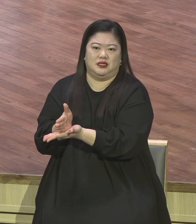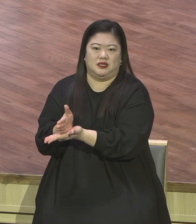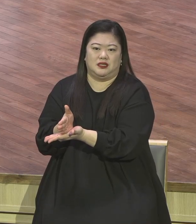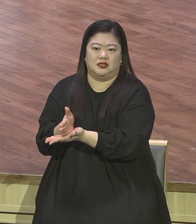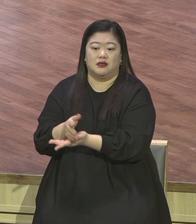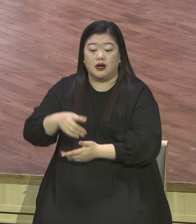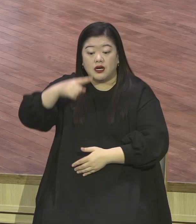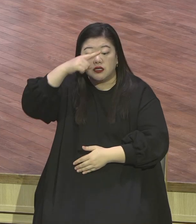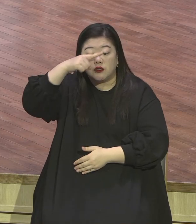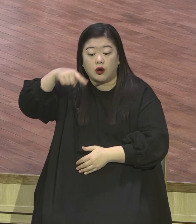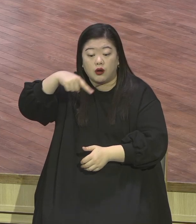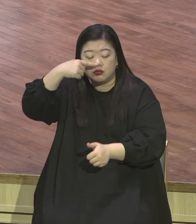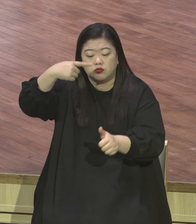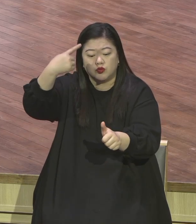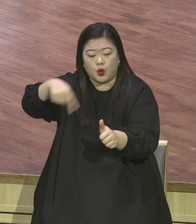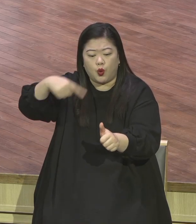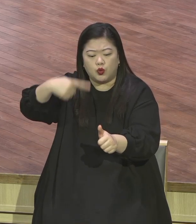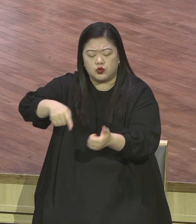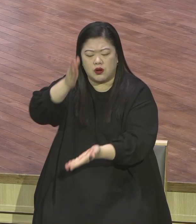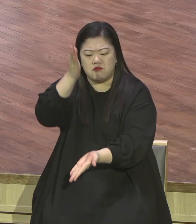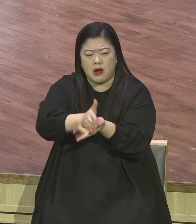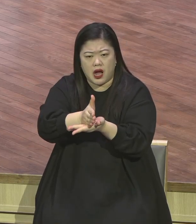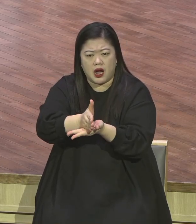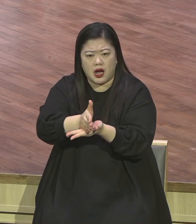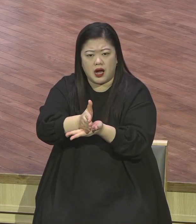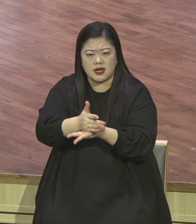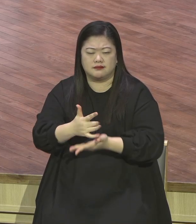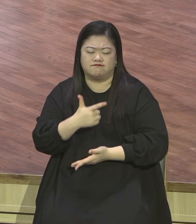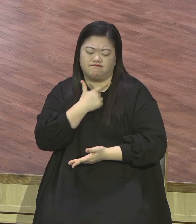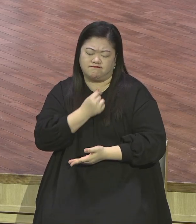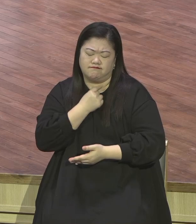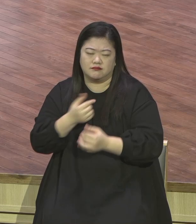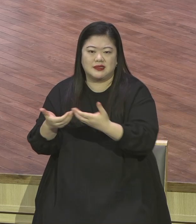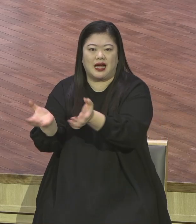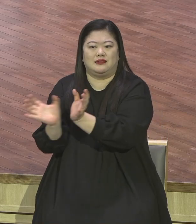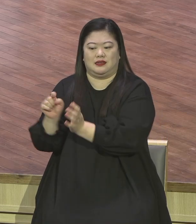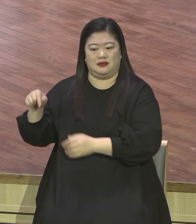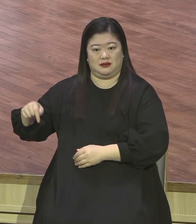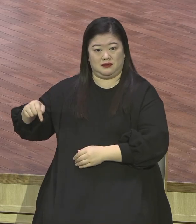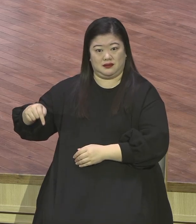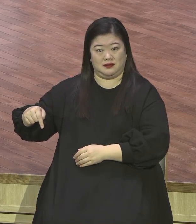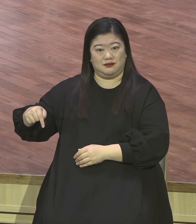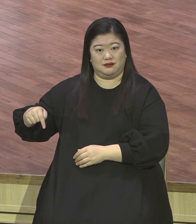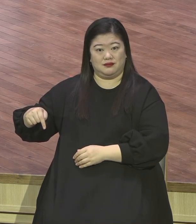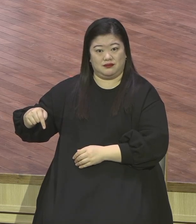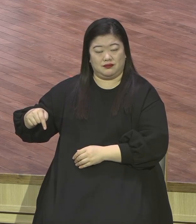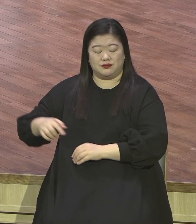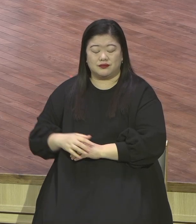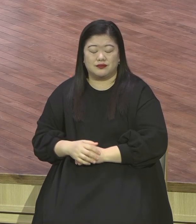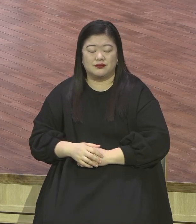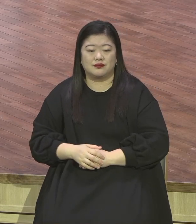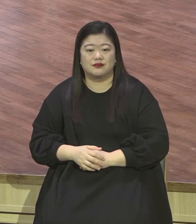금지 이게 이슬람의 말하는 주장이에요.